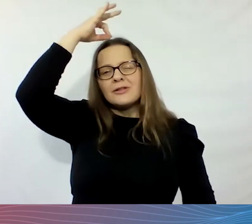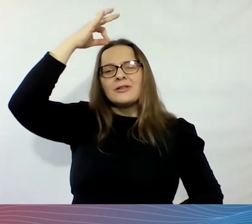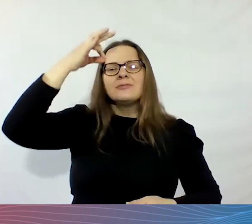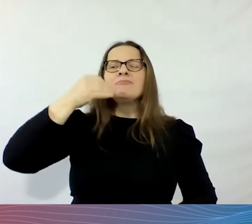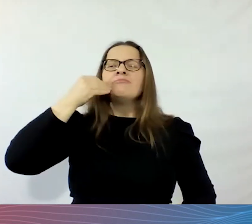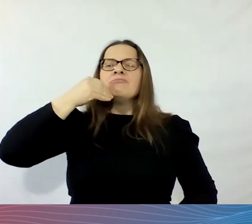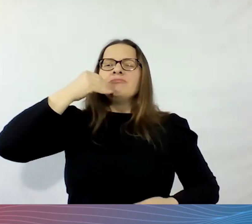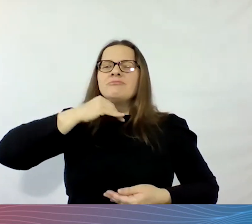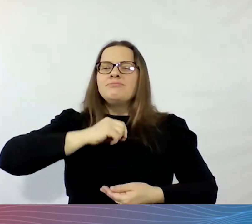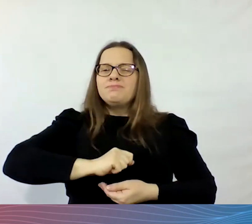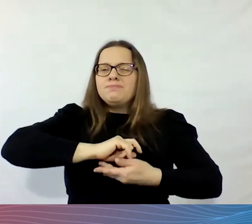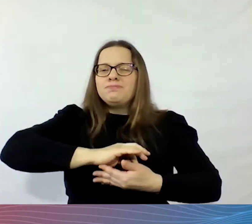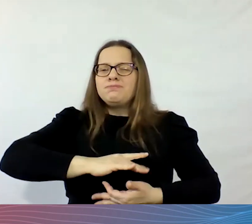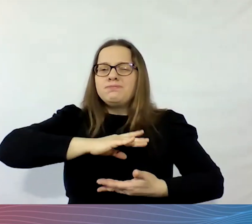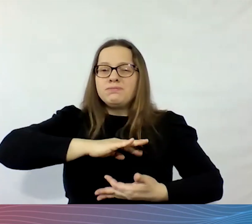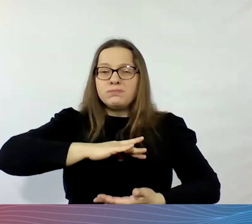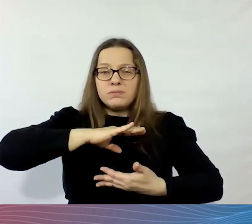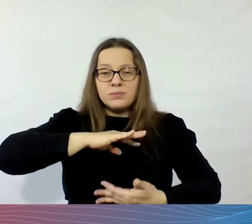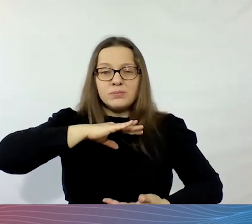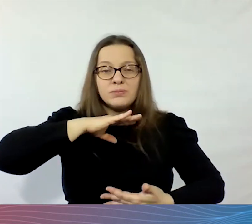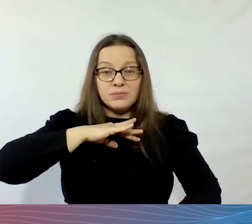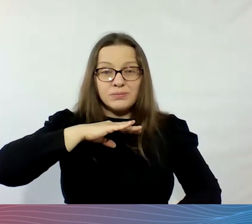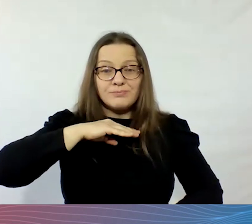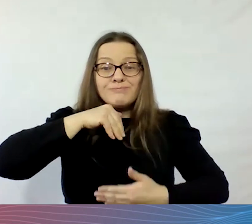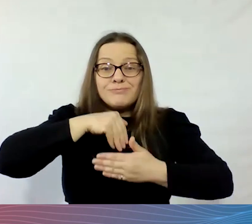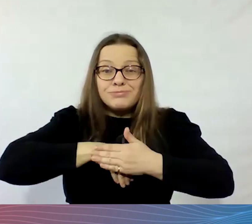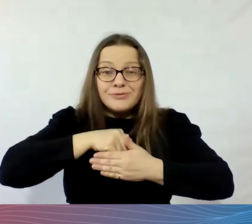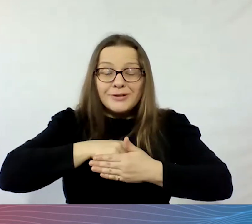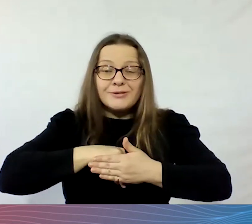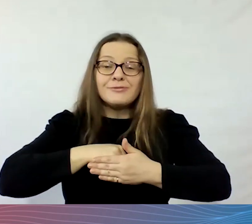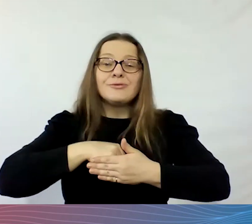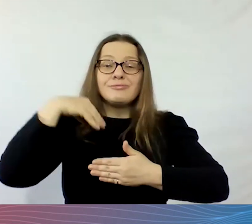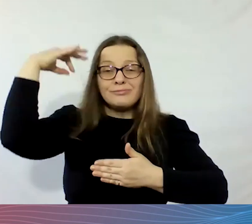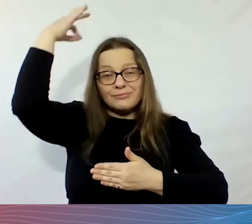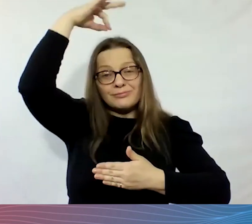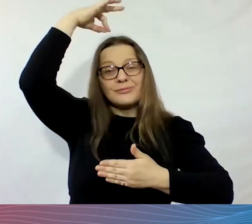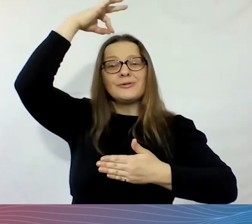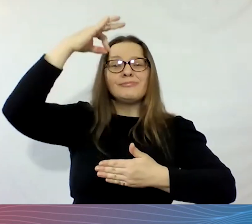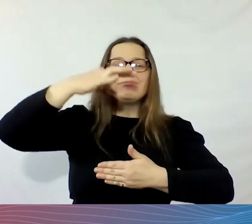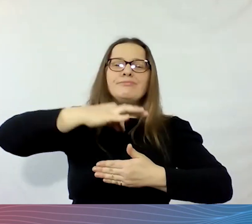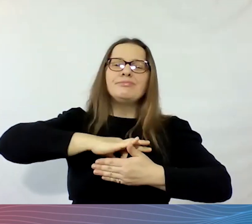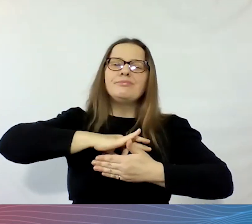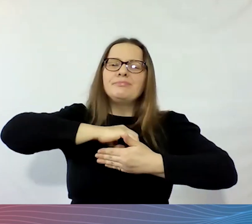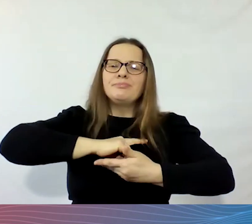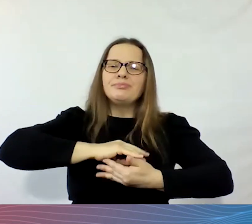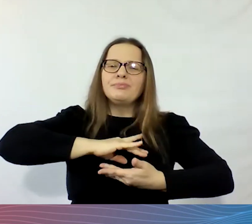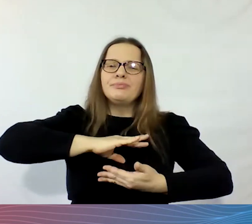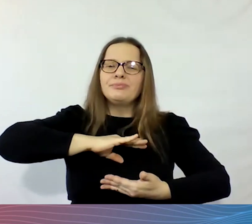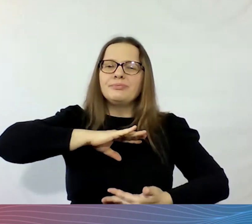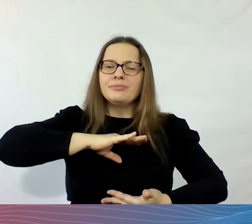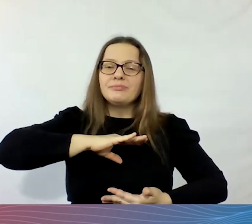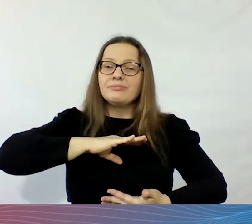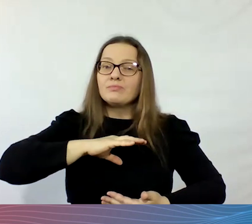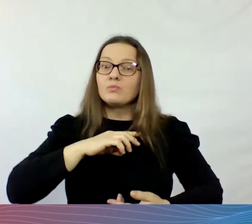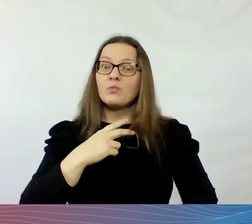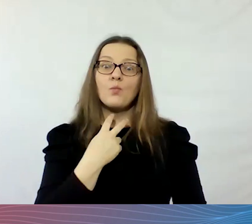O Senhor está enchendo você por dentro. Vocês se lembram de que não pode haver vazio de poder? Que eu